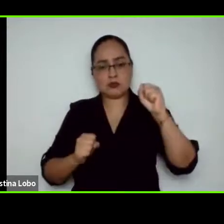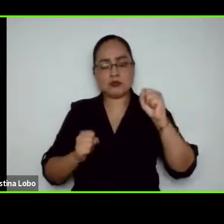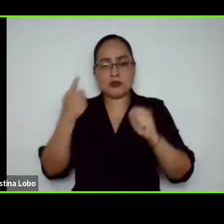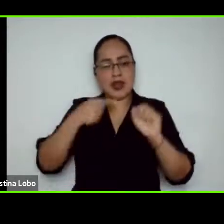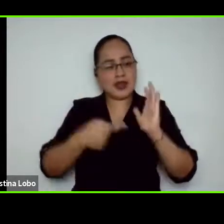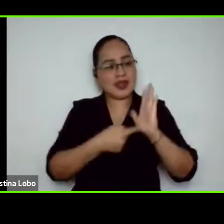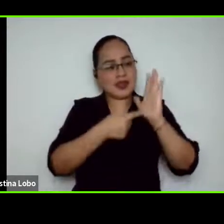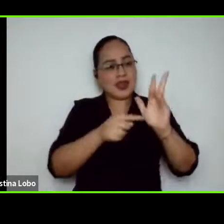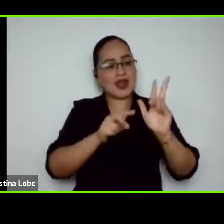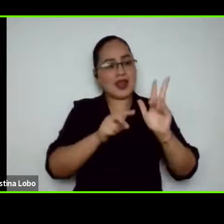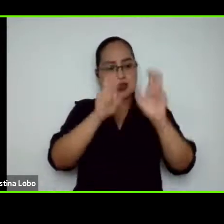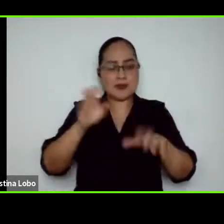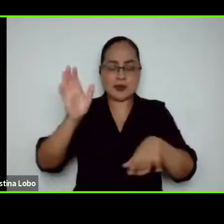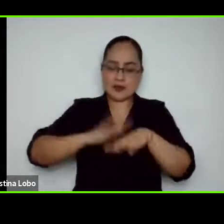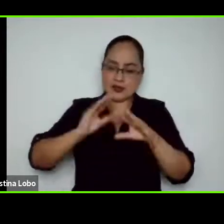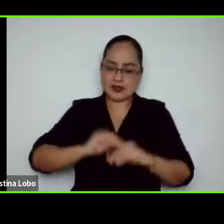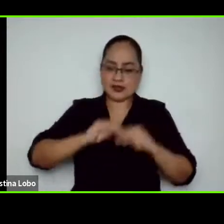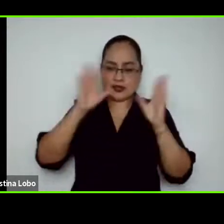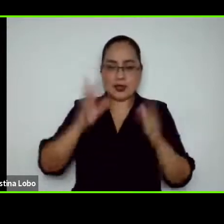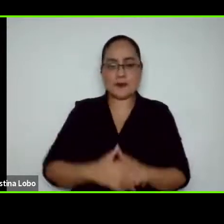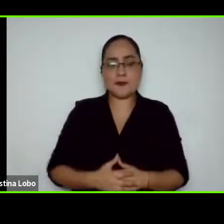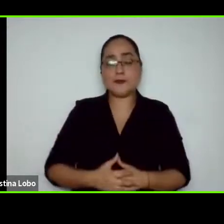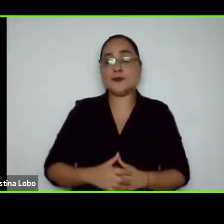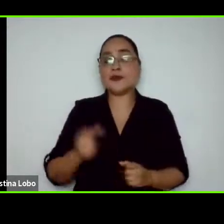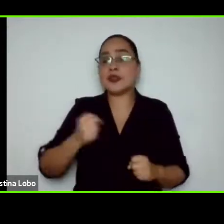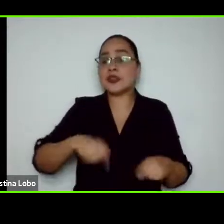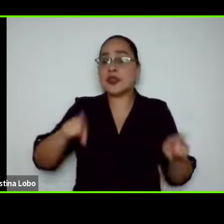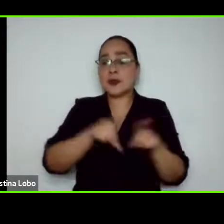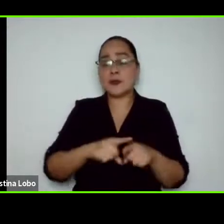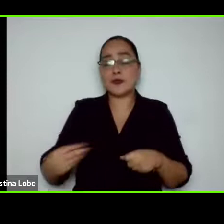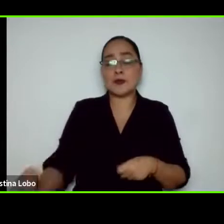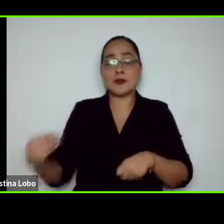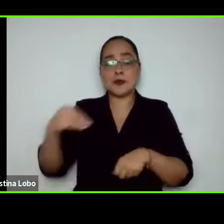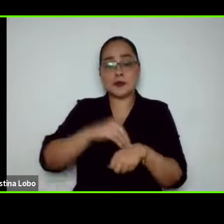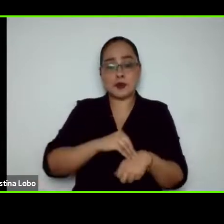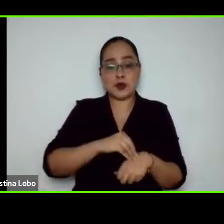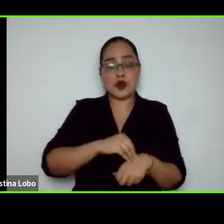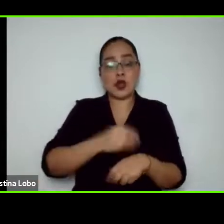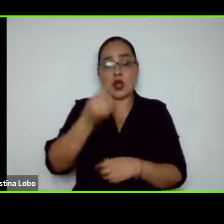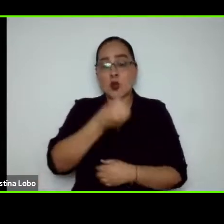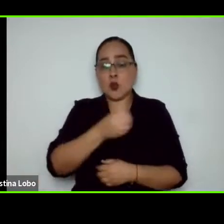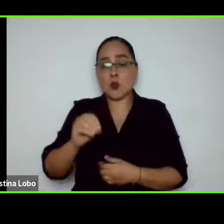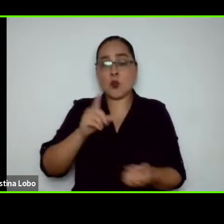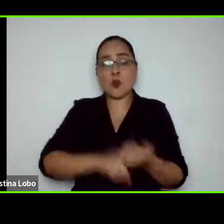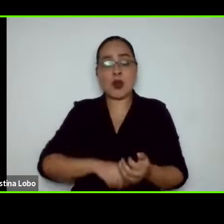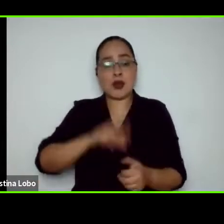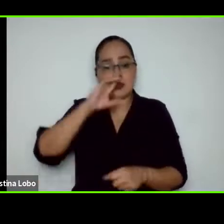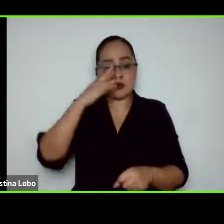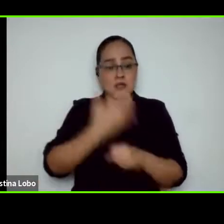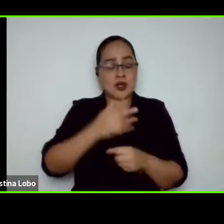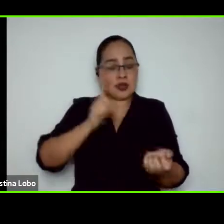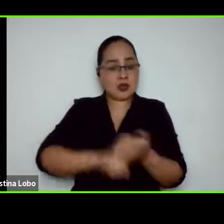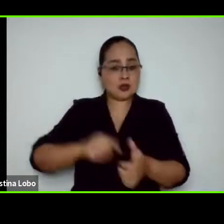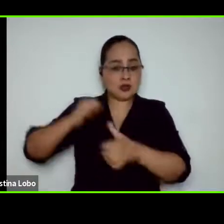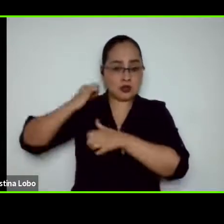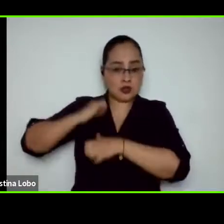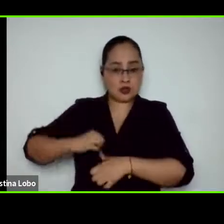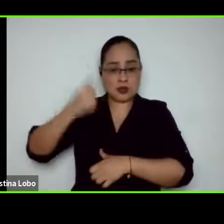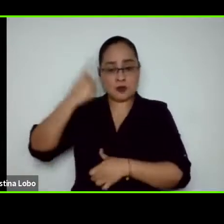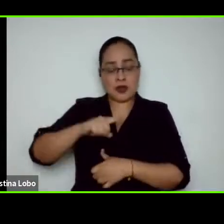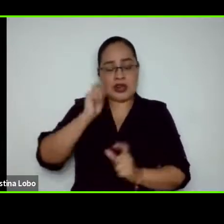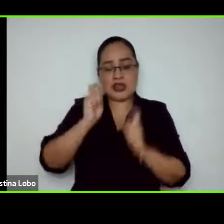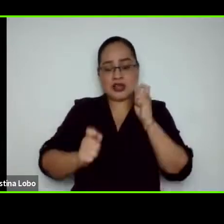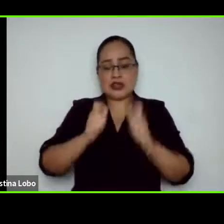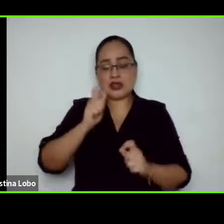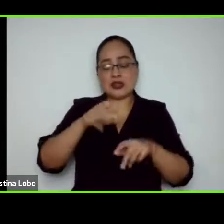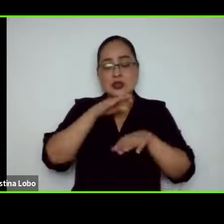Y nos da, además, incorpora, como ya decía, principios, obligaciones de las autoridades y principios para interpretar los